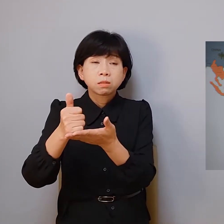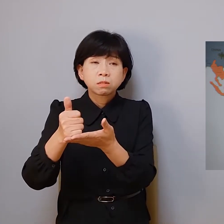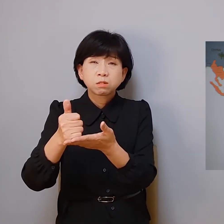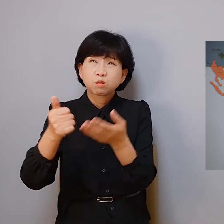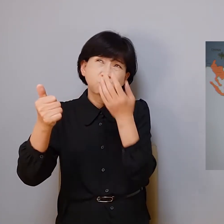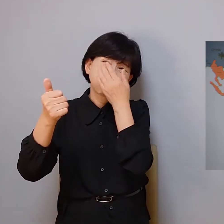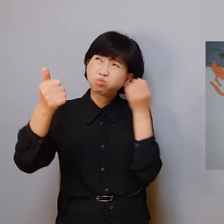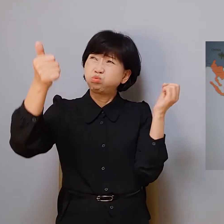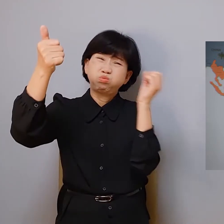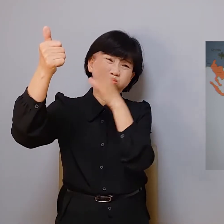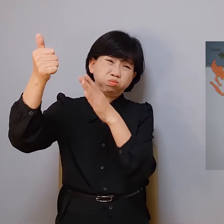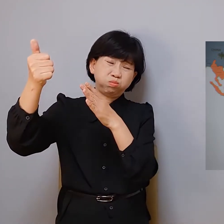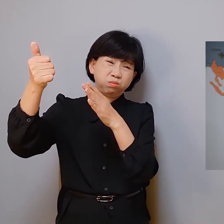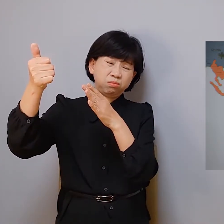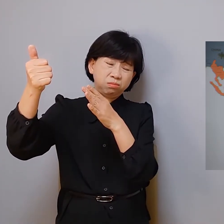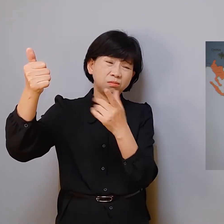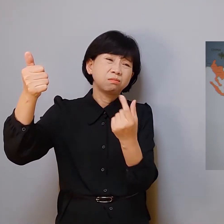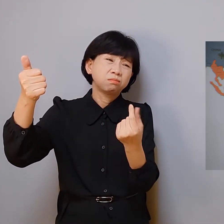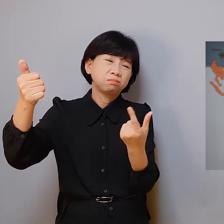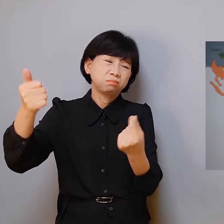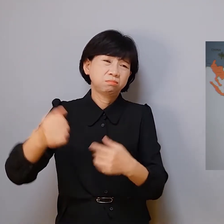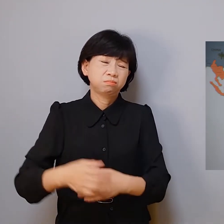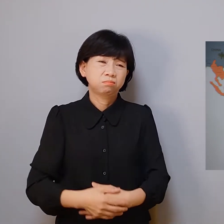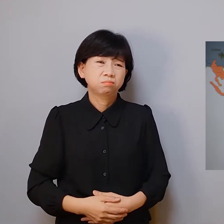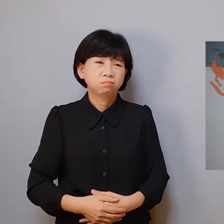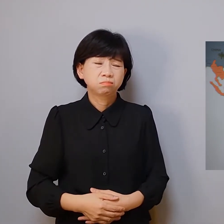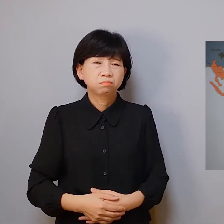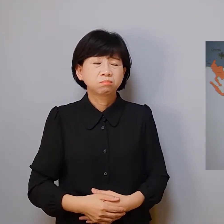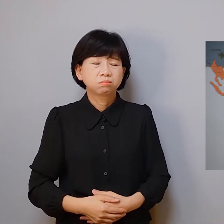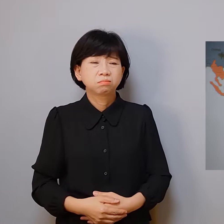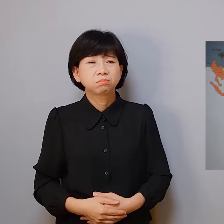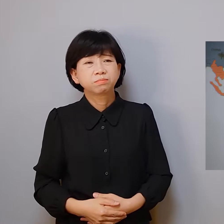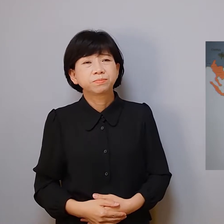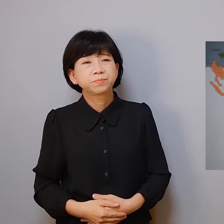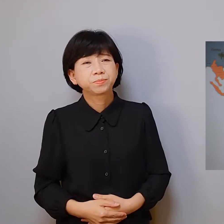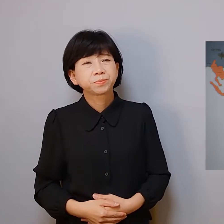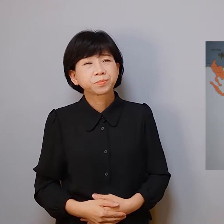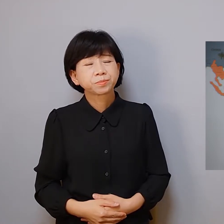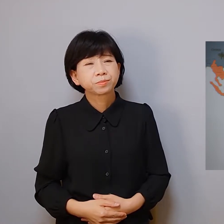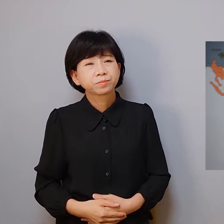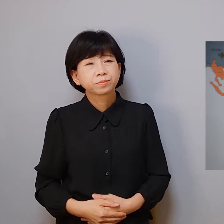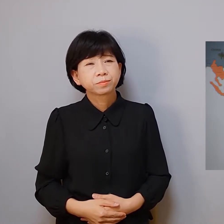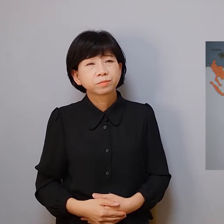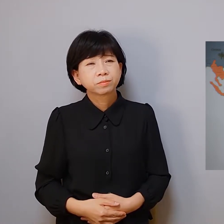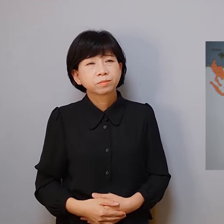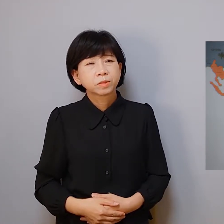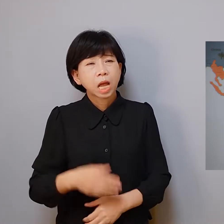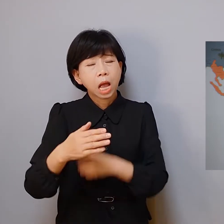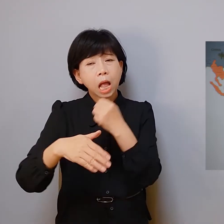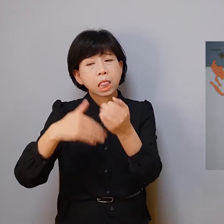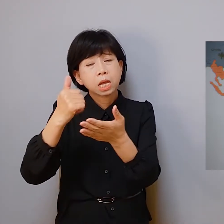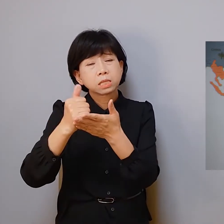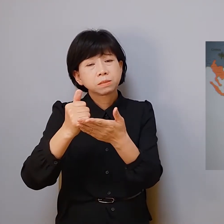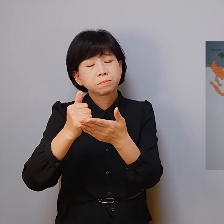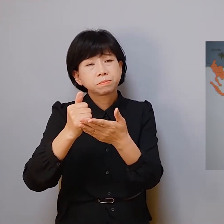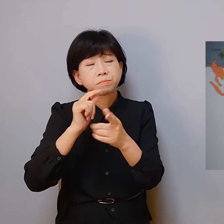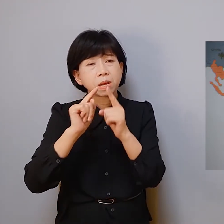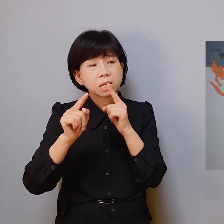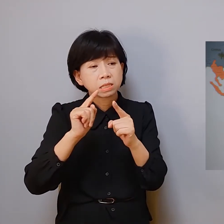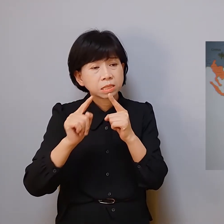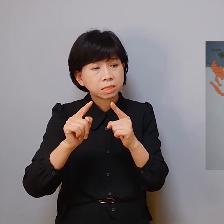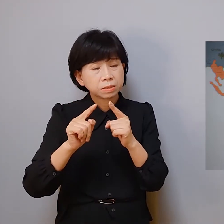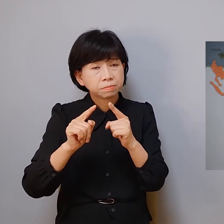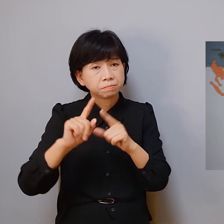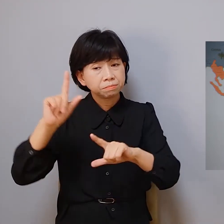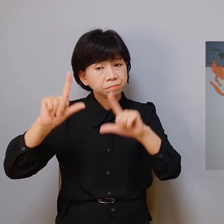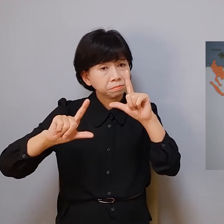하나님에 대한 모독과 멸시로 말씀을 태우는 왕입니다. 그때 당시에 하나님의 말씀에